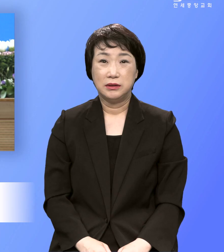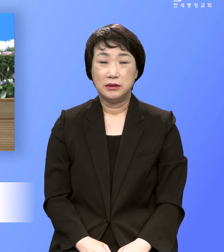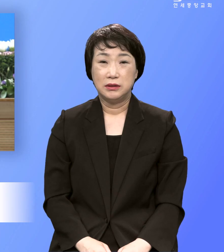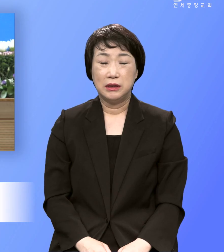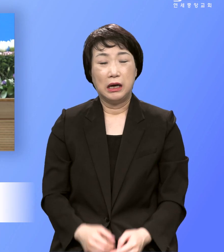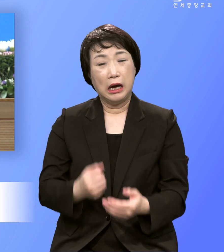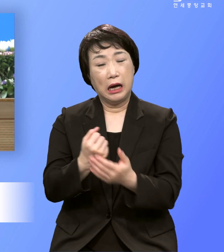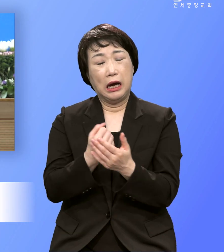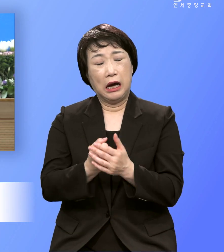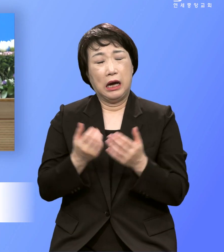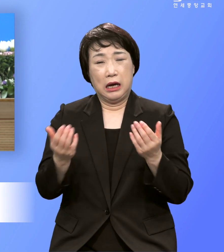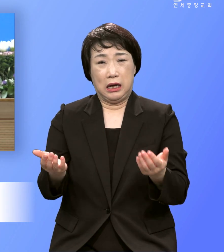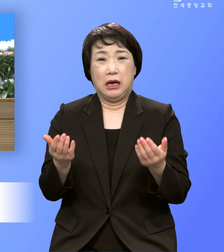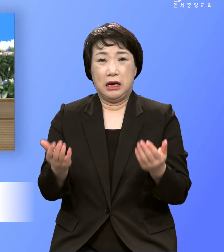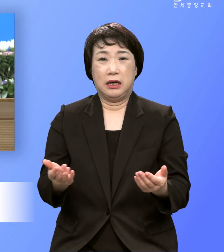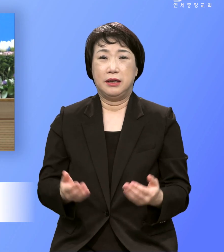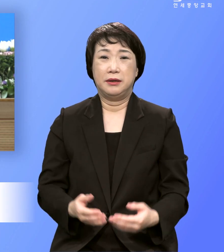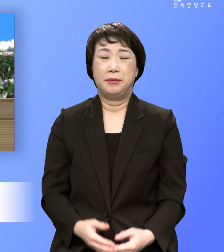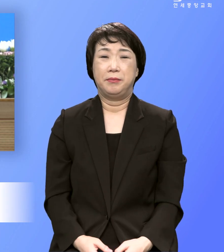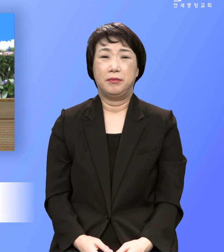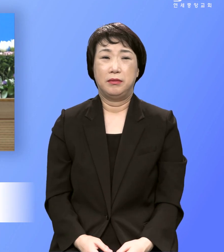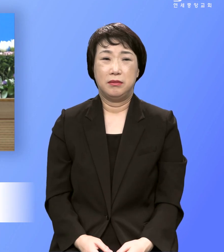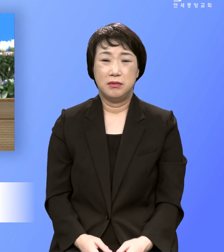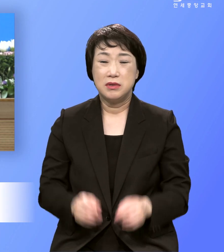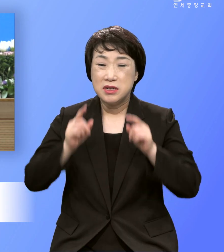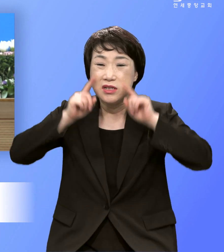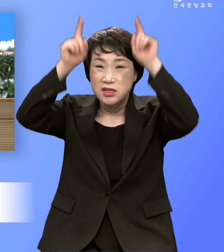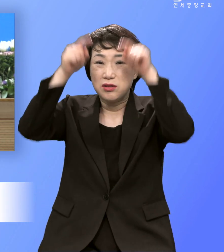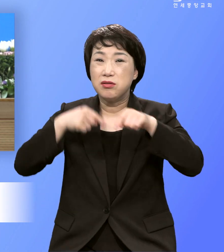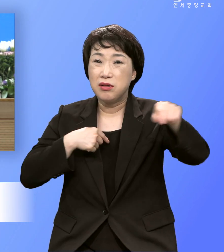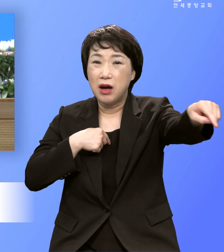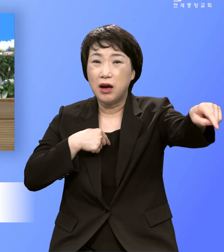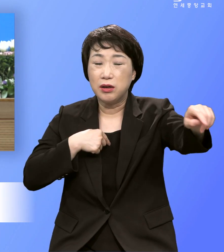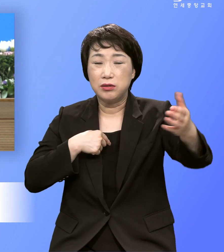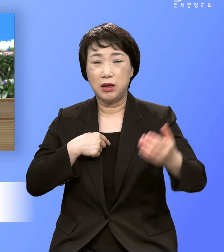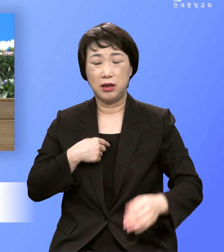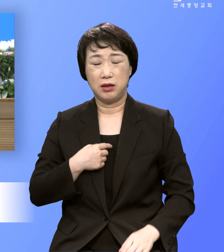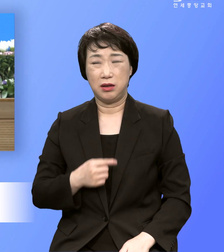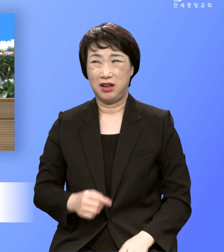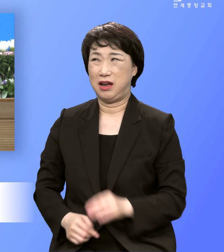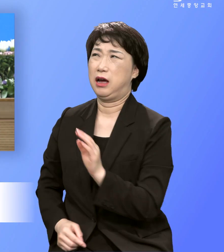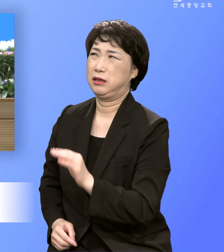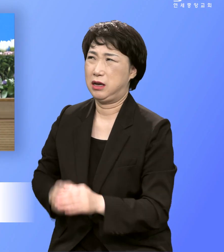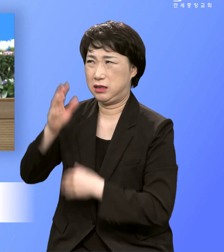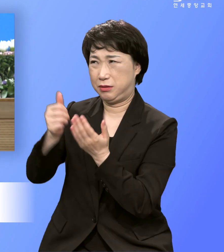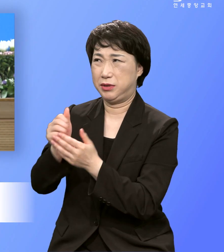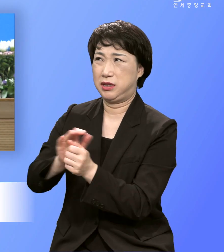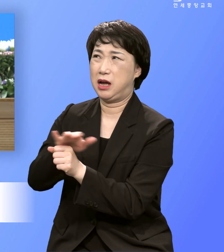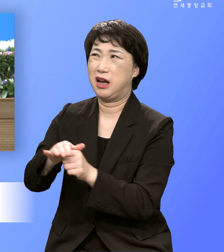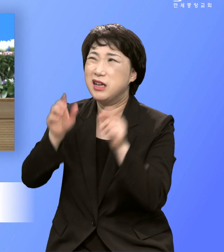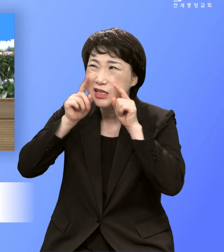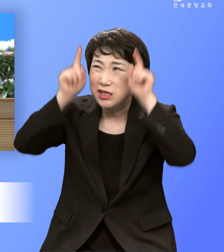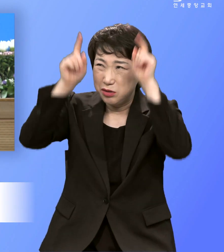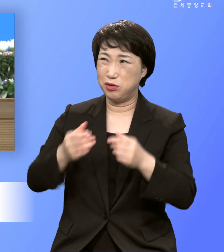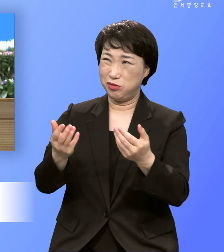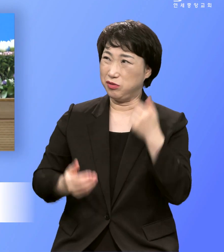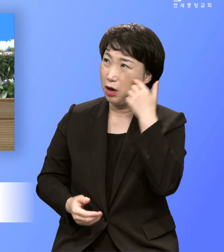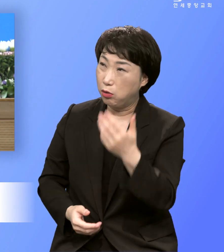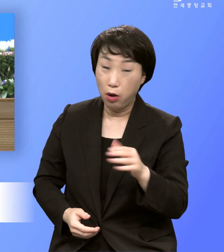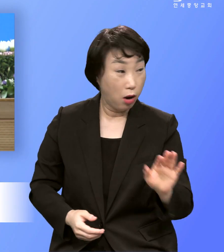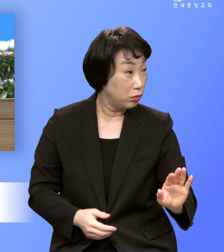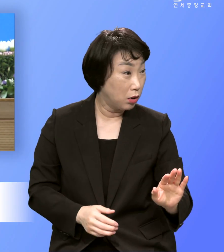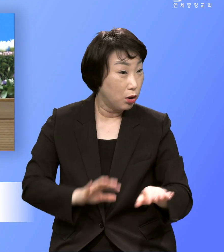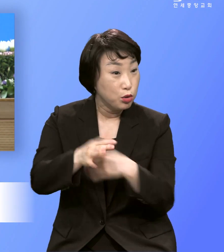이 안타까움을 어떡하나. 그럼 진노의 대상이지. 하나님이 사랑이신데 진노겠냐? 그럼